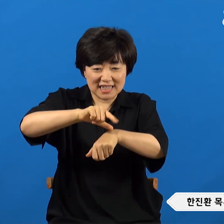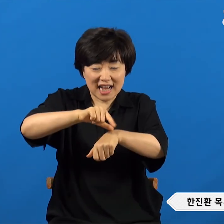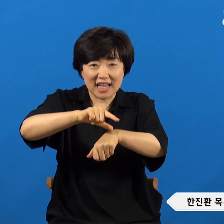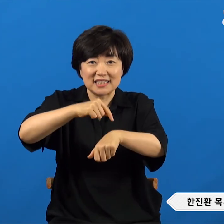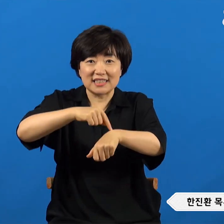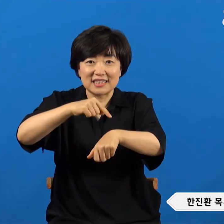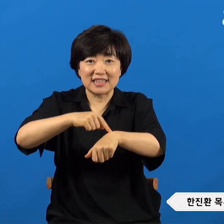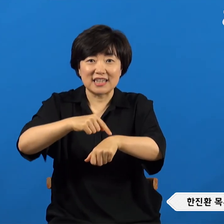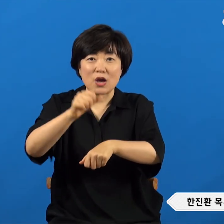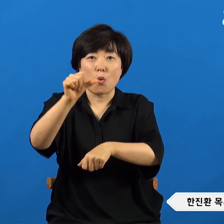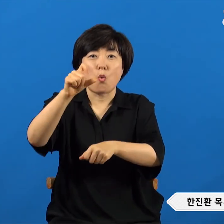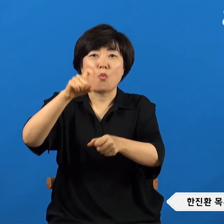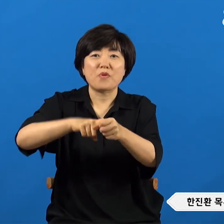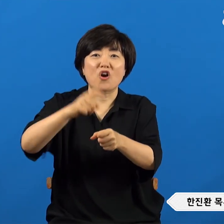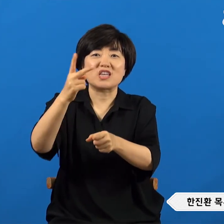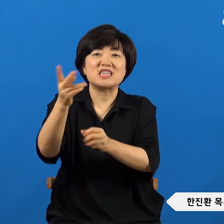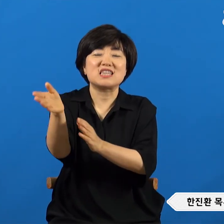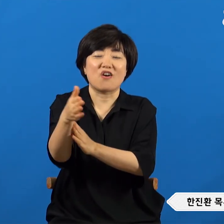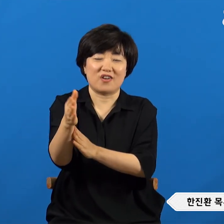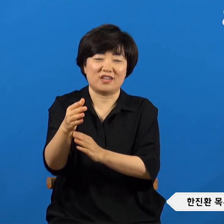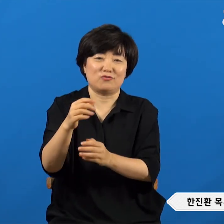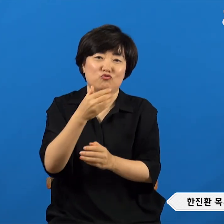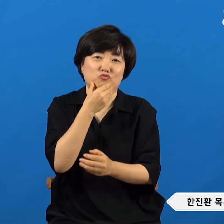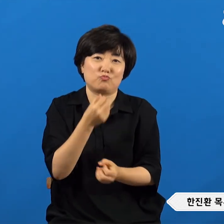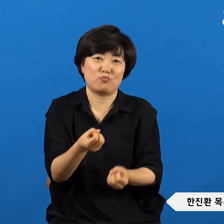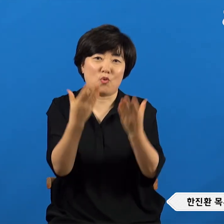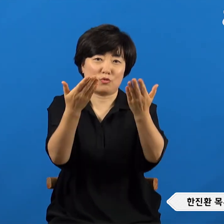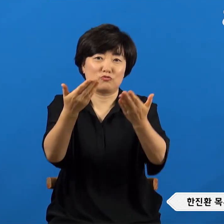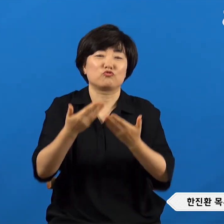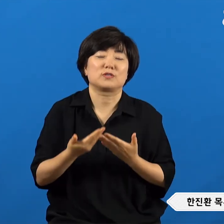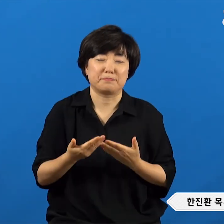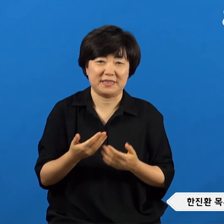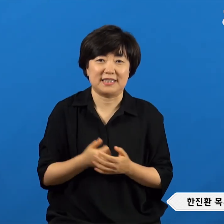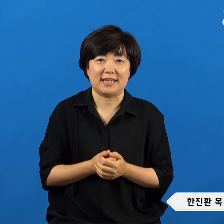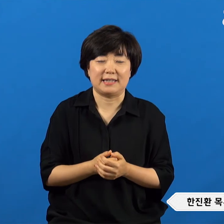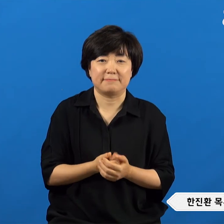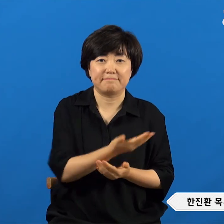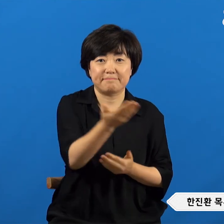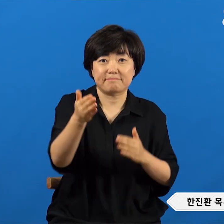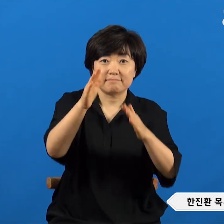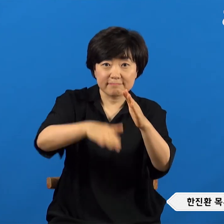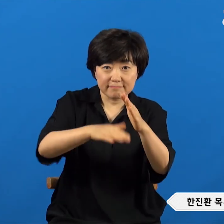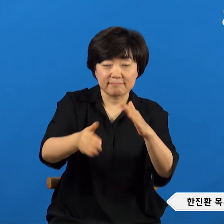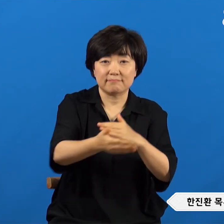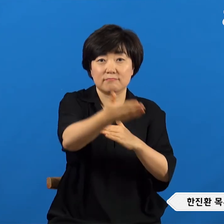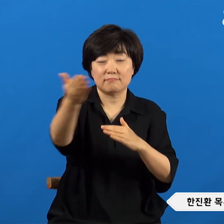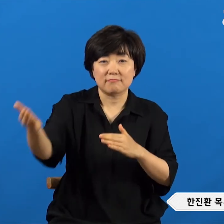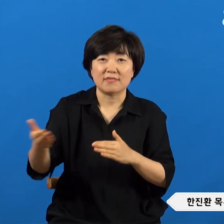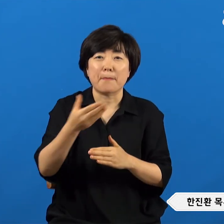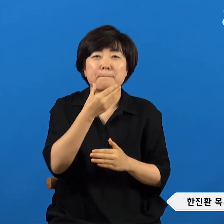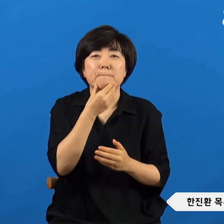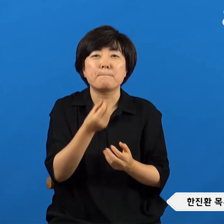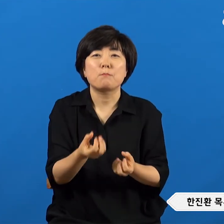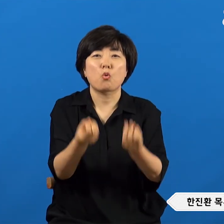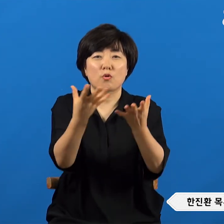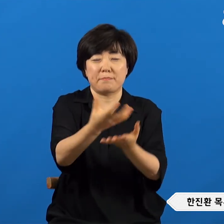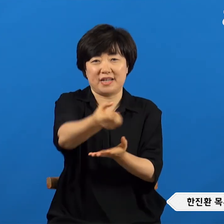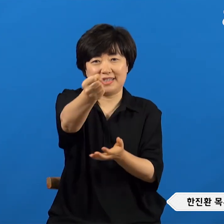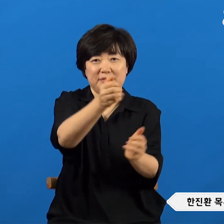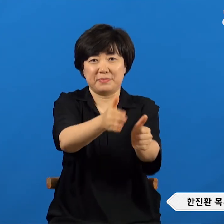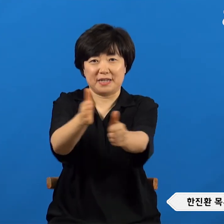여러분, 우리 성도들 모두도 그런 복을 누릴 수 있기를